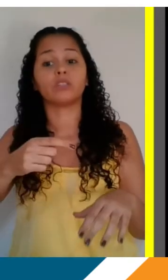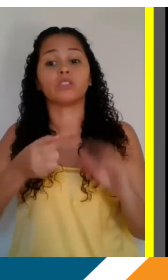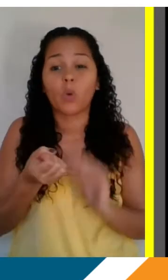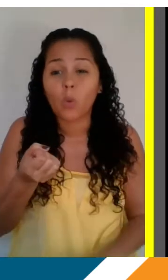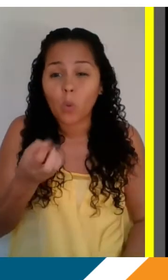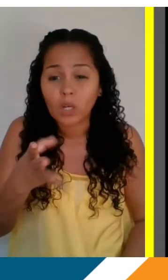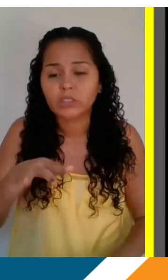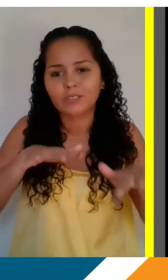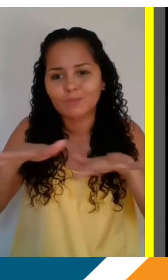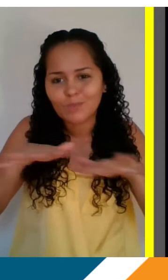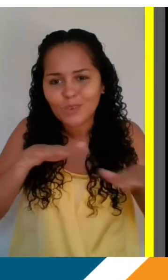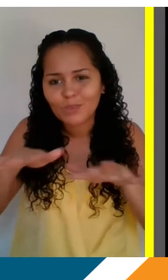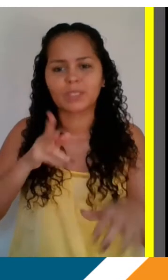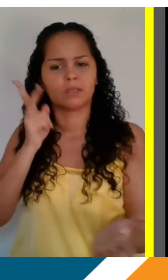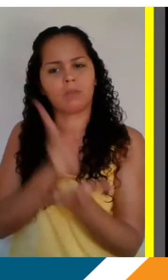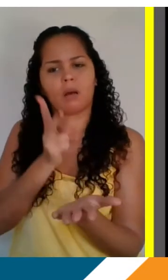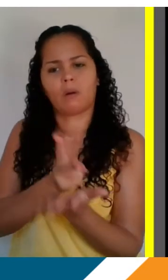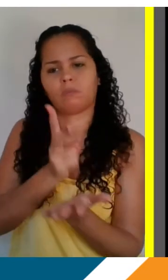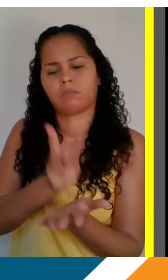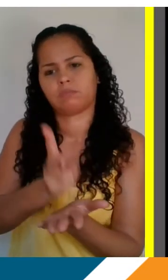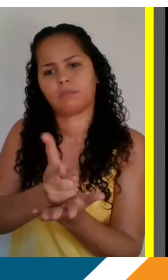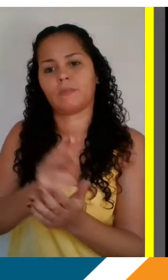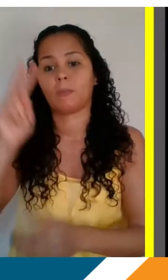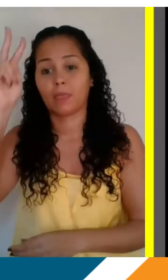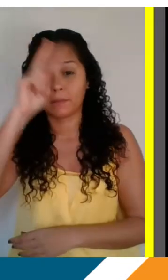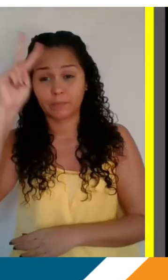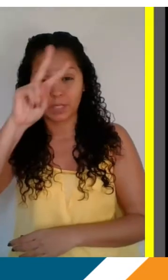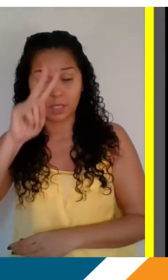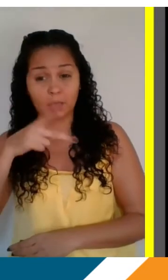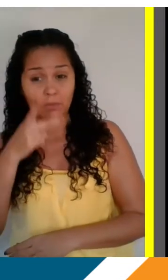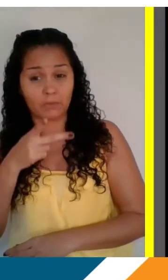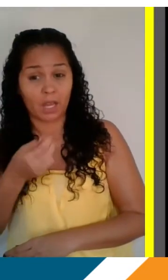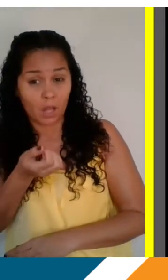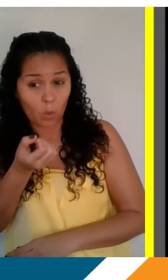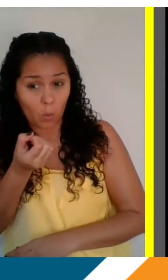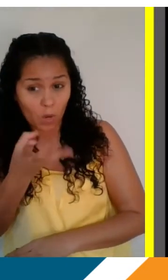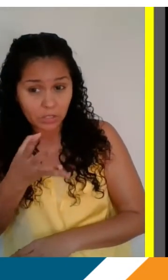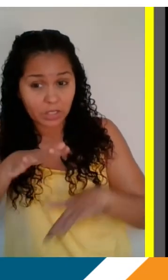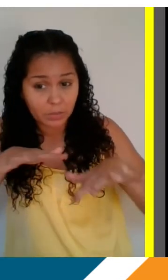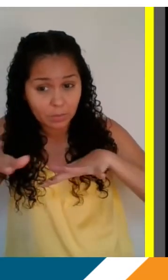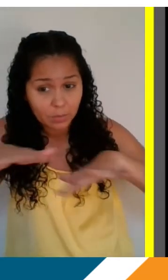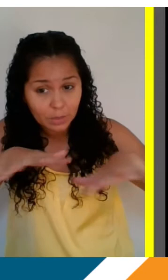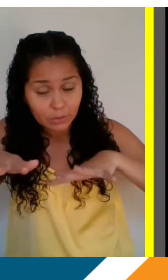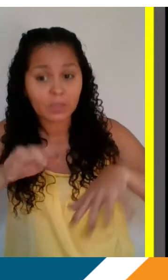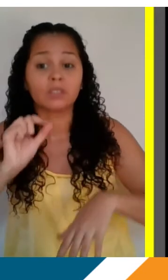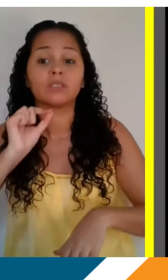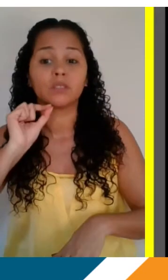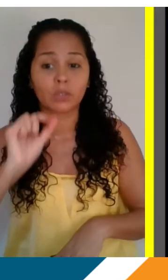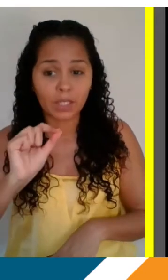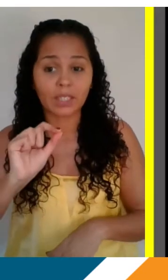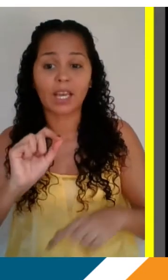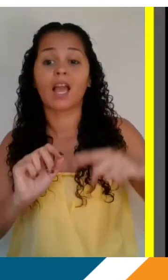quantidade de movimento do sistema vai ser mantida. Só para lembrar, quando a gente fala de quantidade de movimento, isso é uma